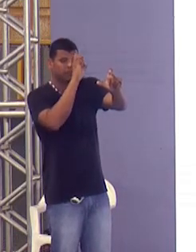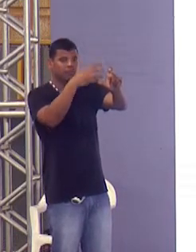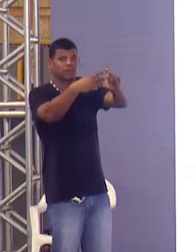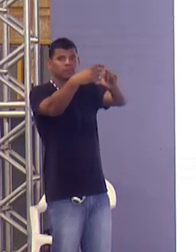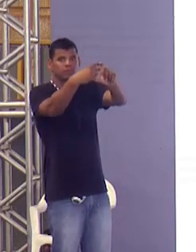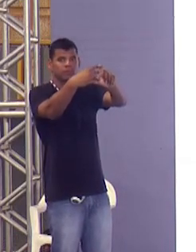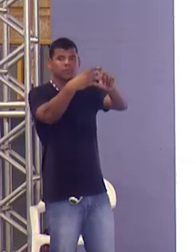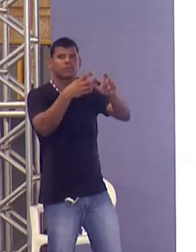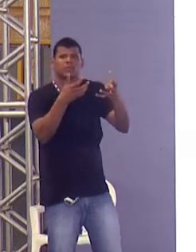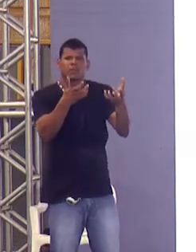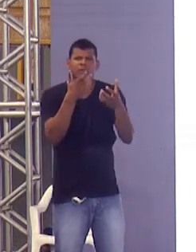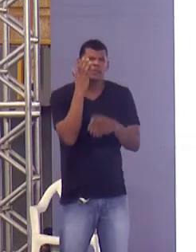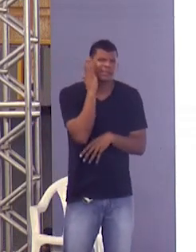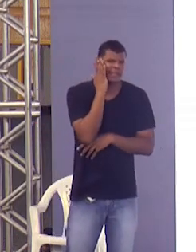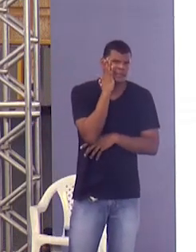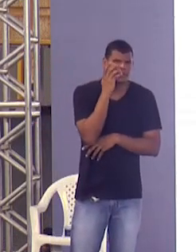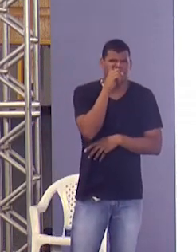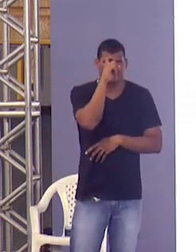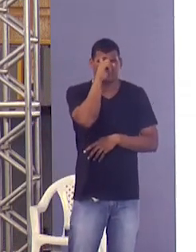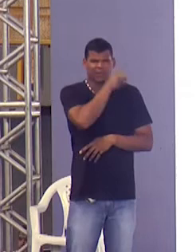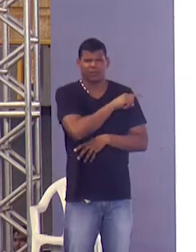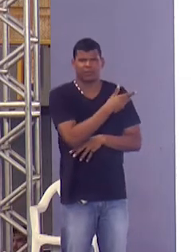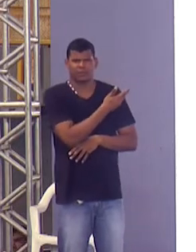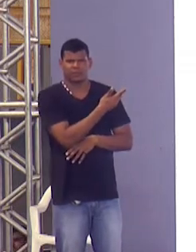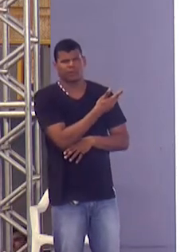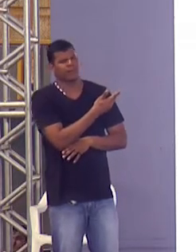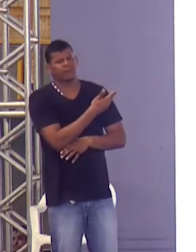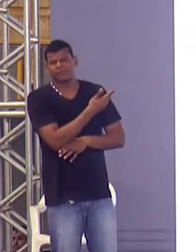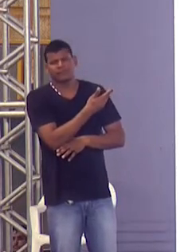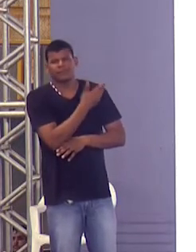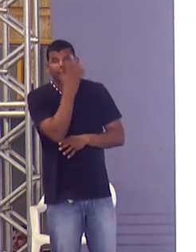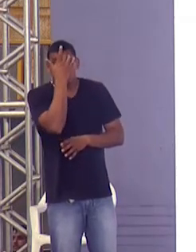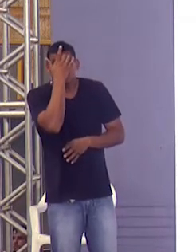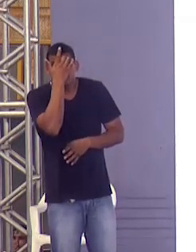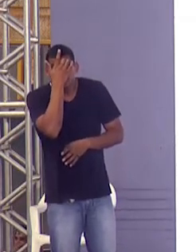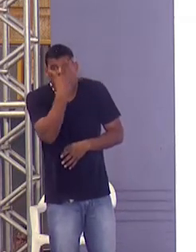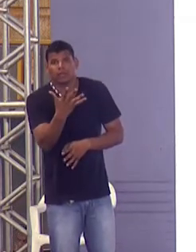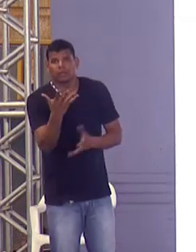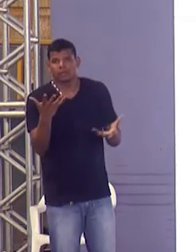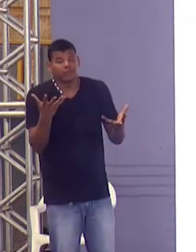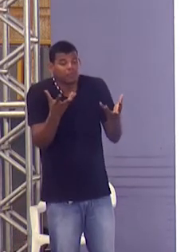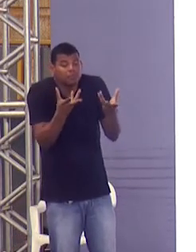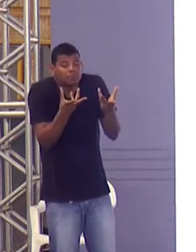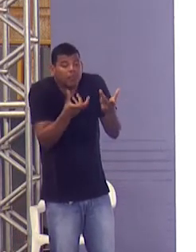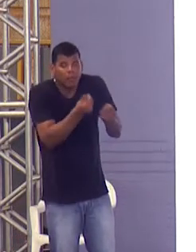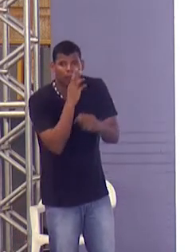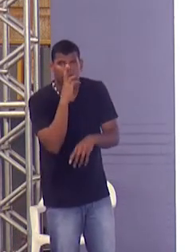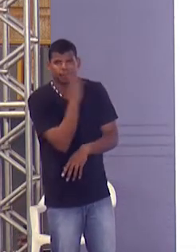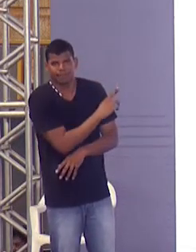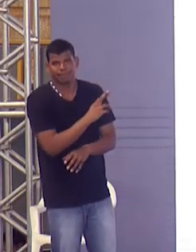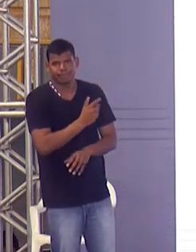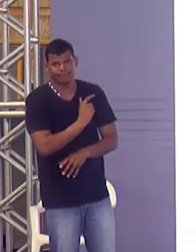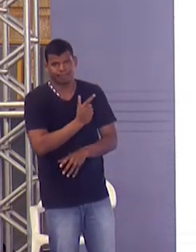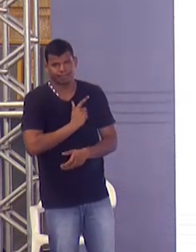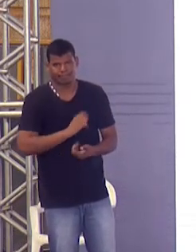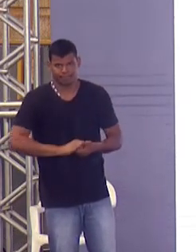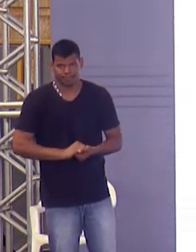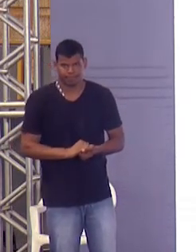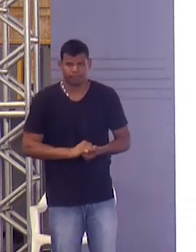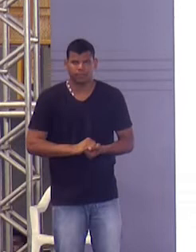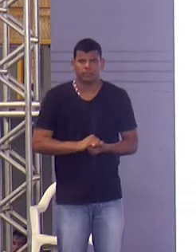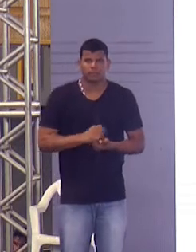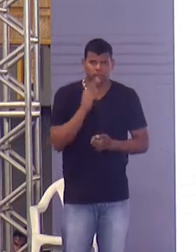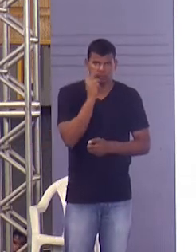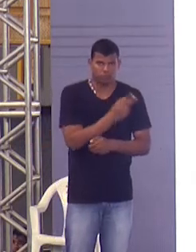Foi difícil? Bem legalzinho o problema, ó. Uma maravilha o problema.